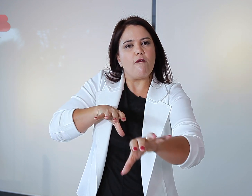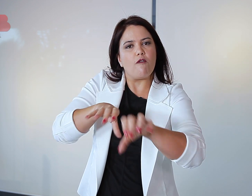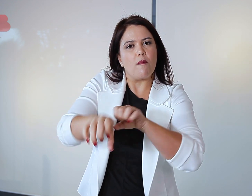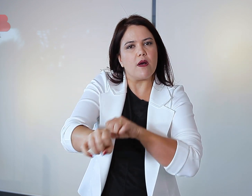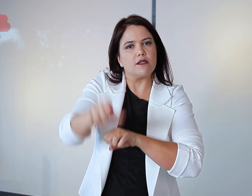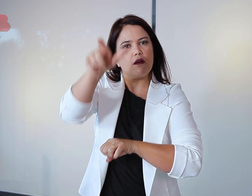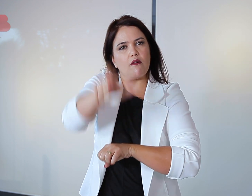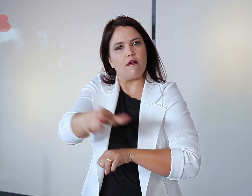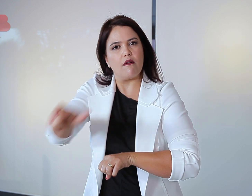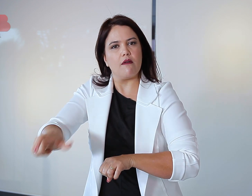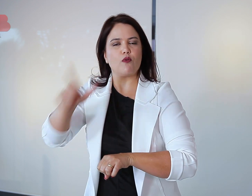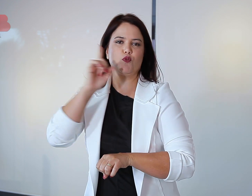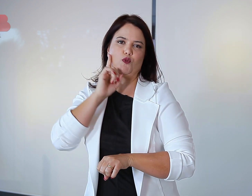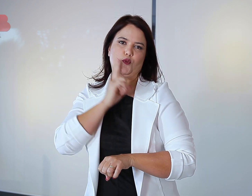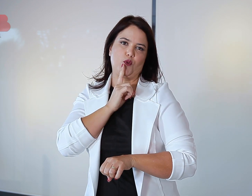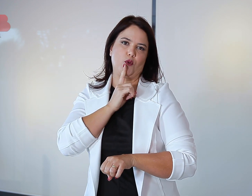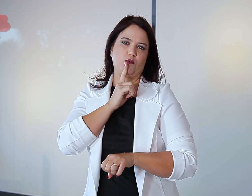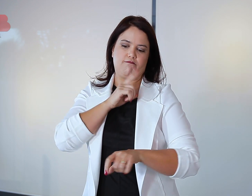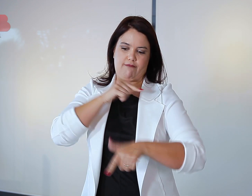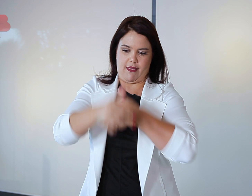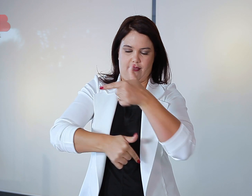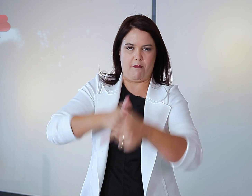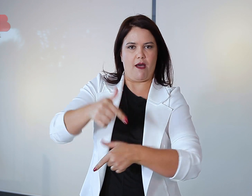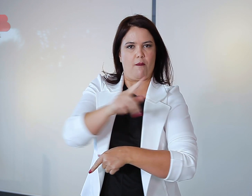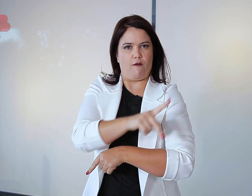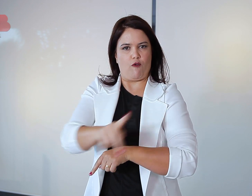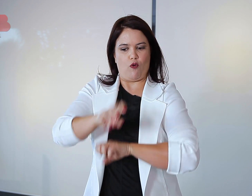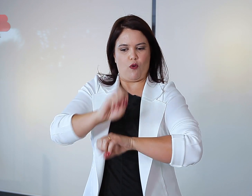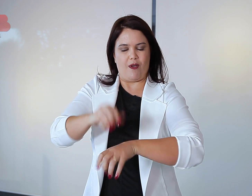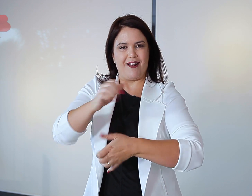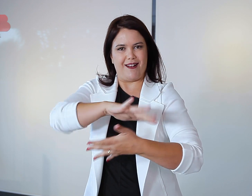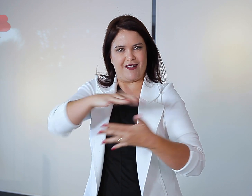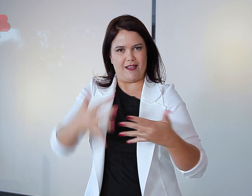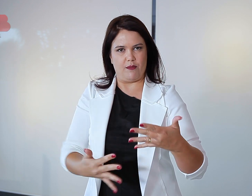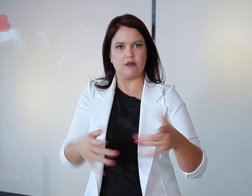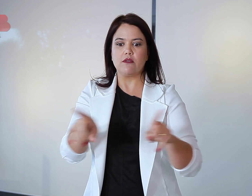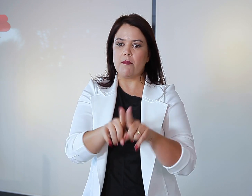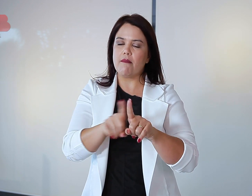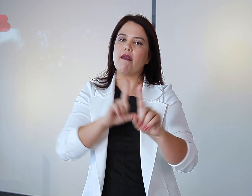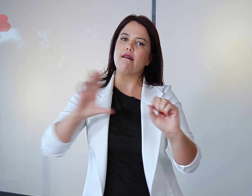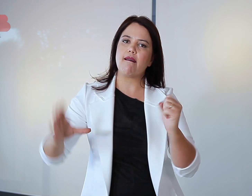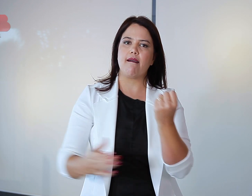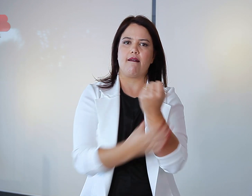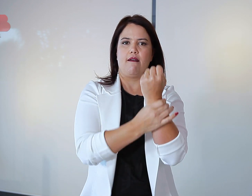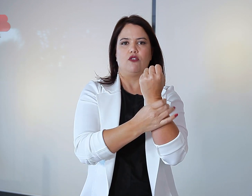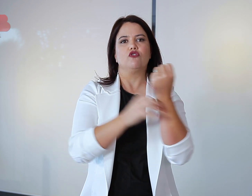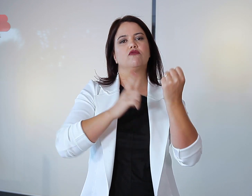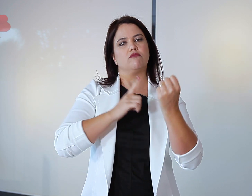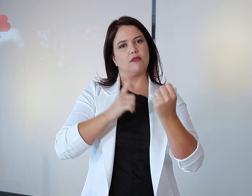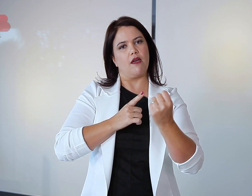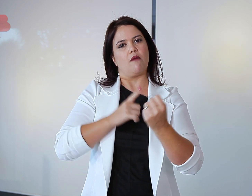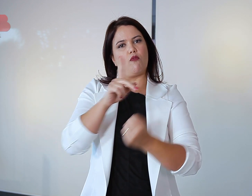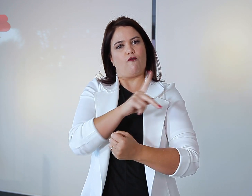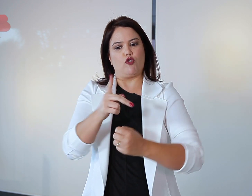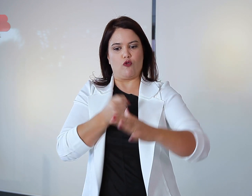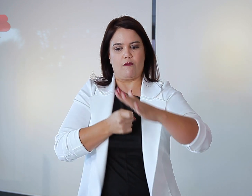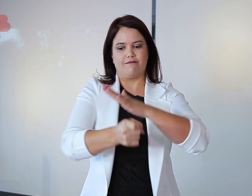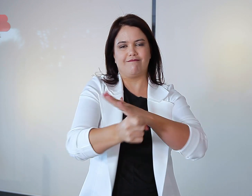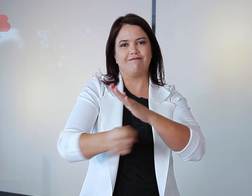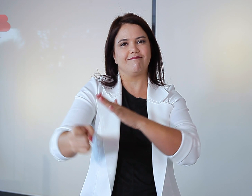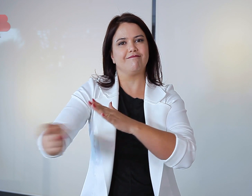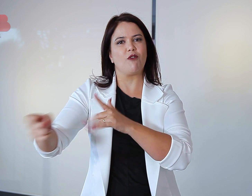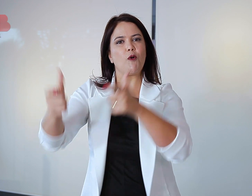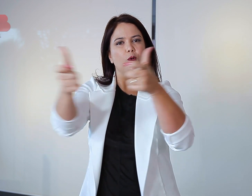dos professores surdos, quais formações devem ter, assim como também assegura a ele o direito